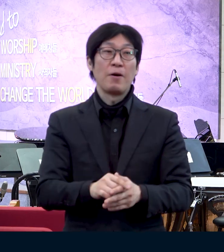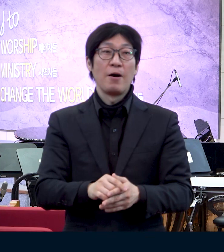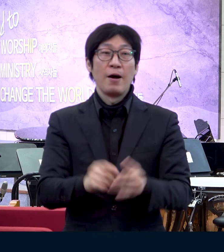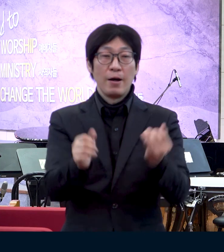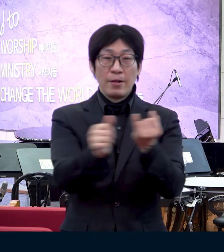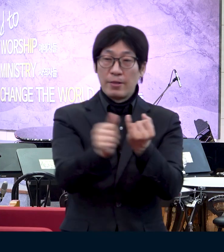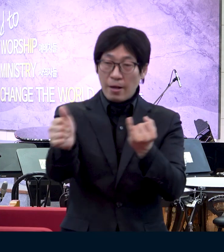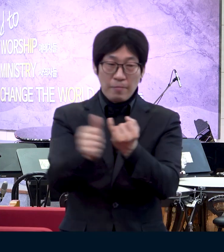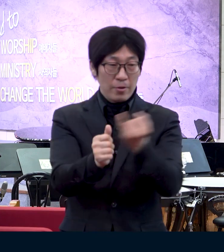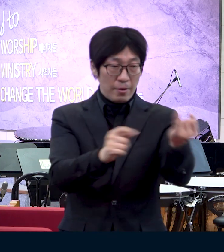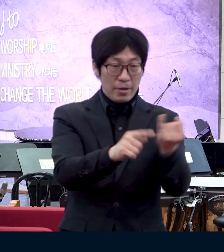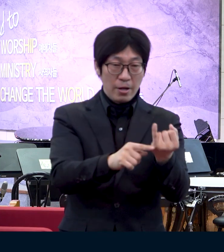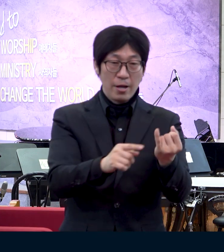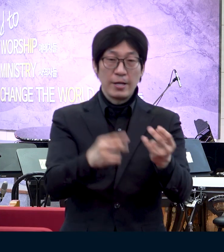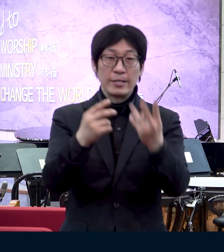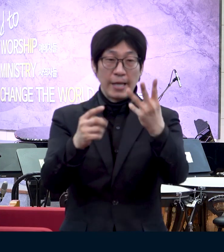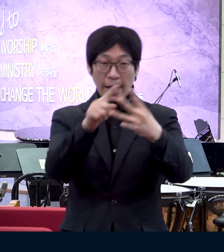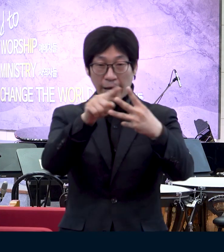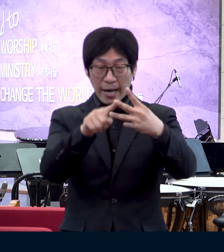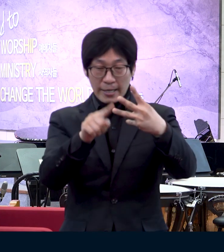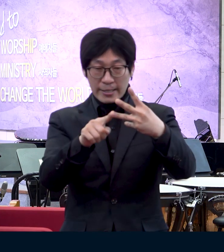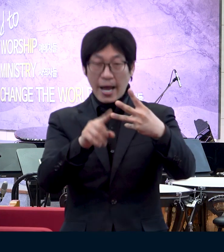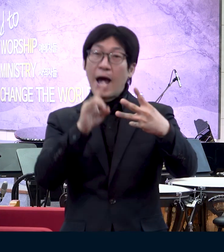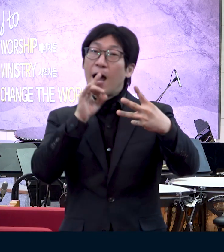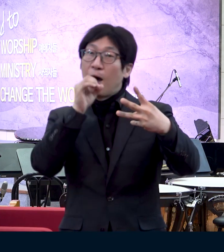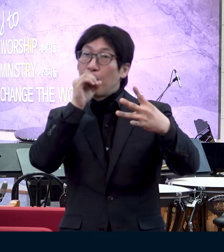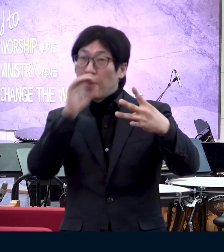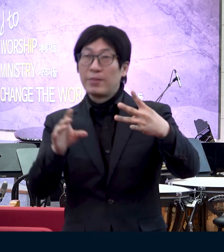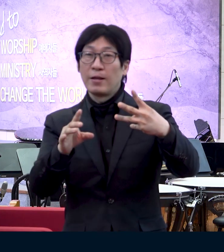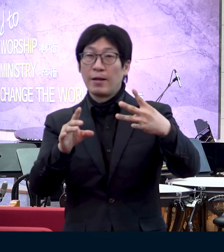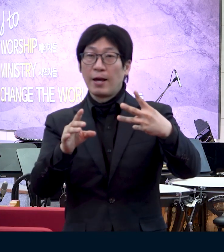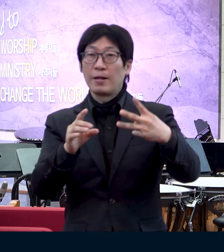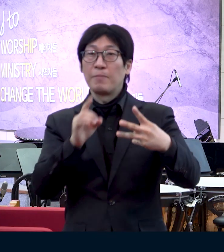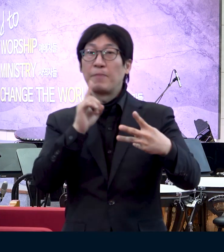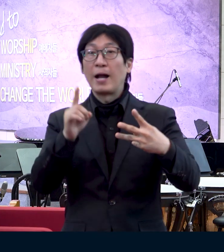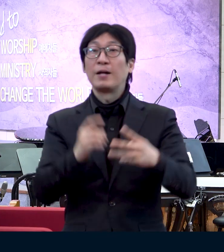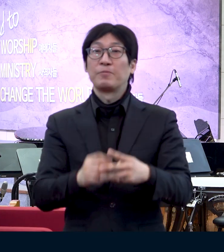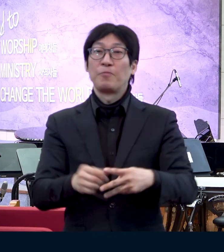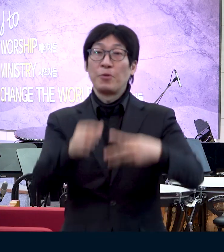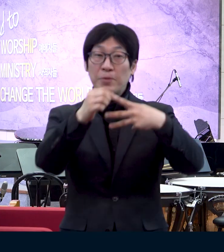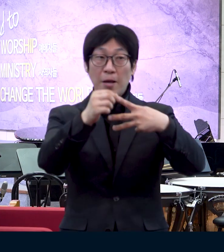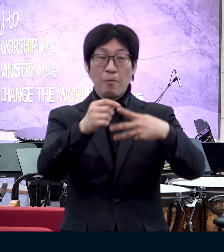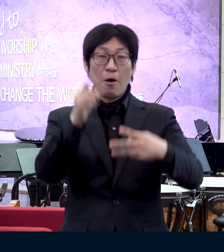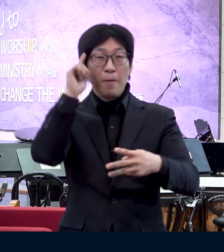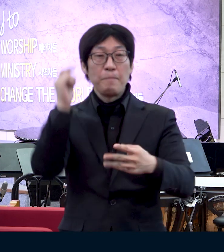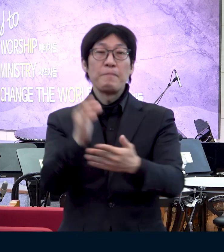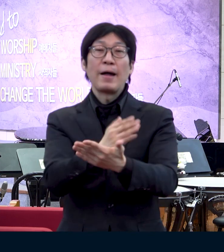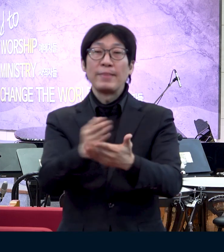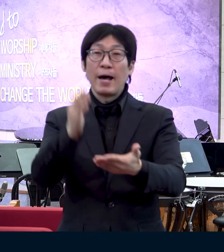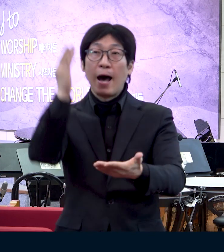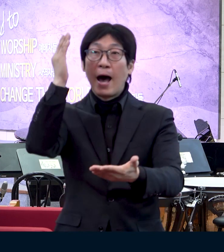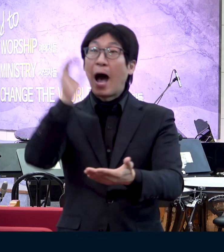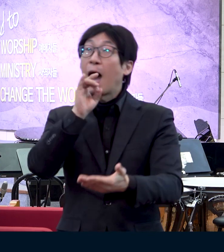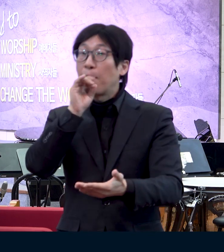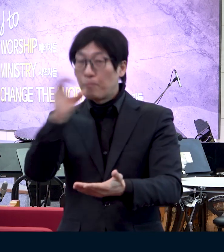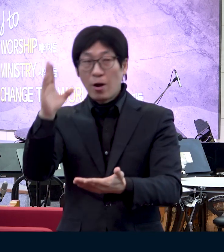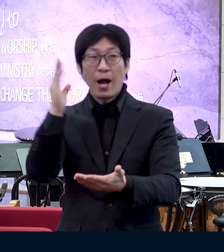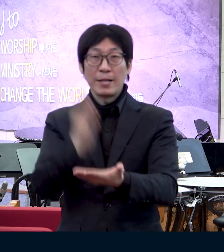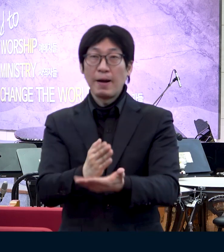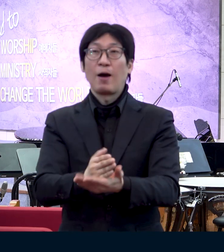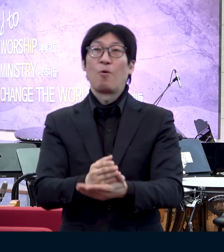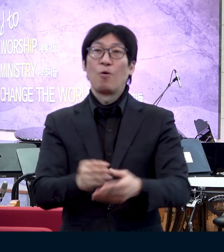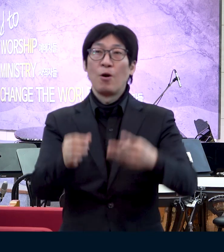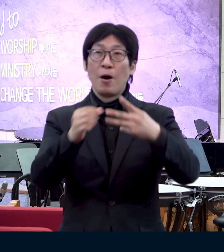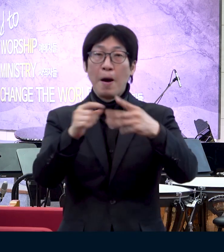결혼하면서 배우자에 대해서 3대 불가. 첫째, 판단 불가. 두 번째, 평가